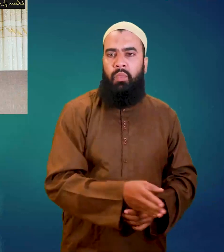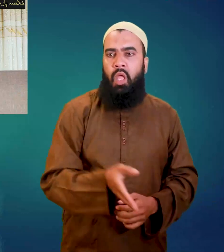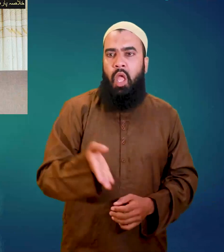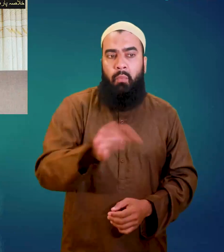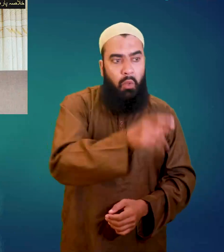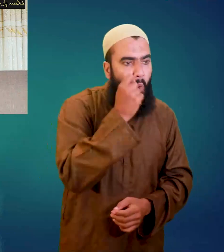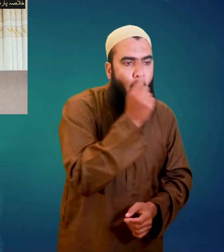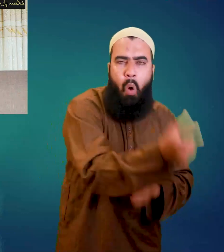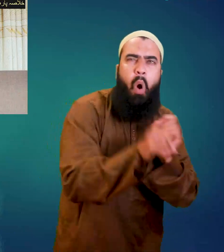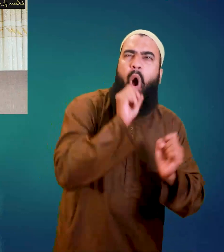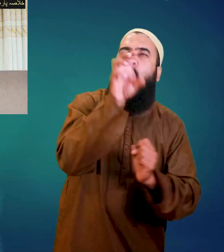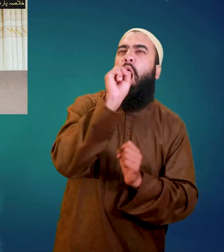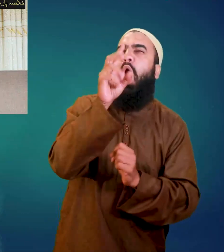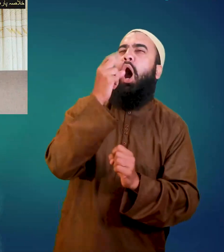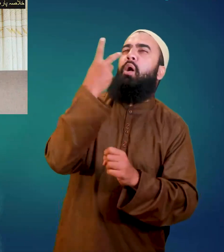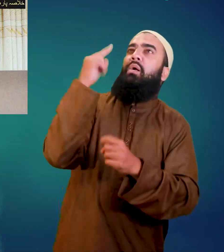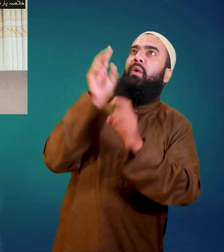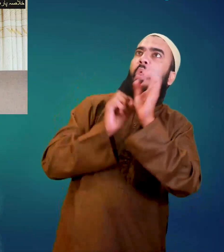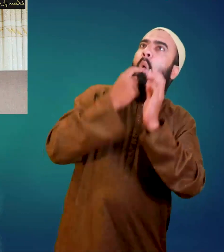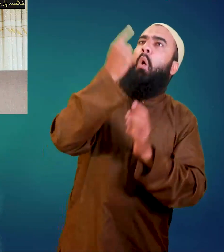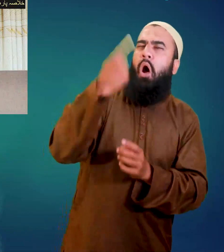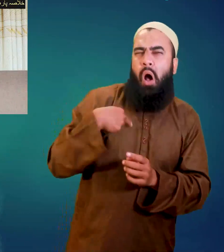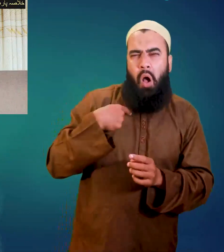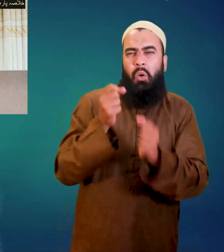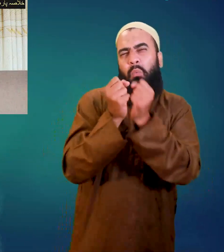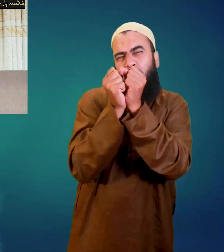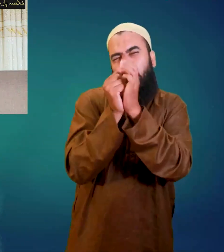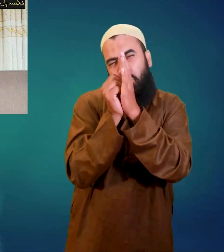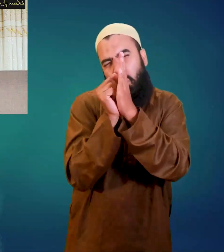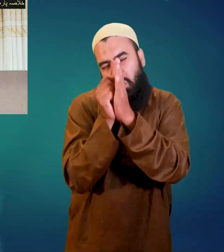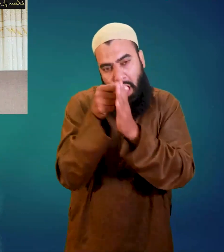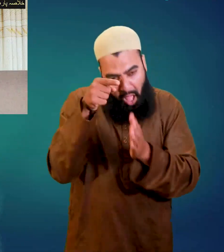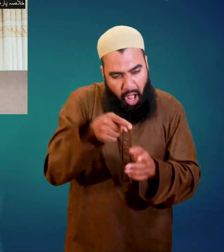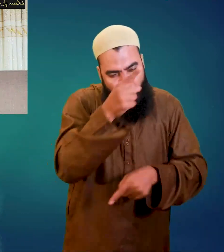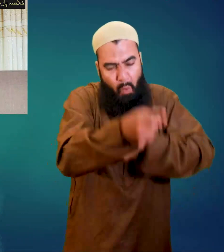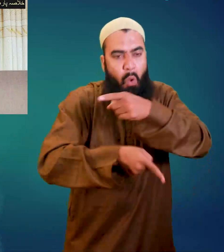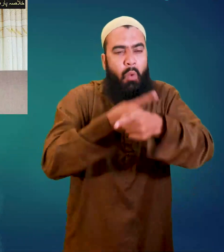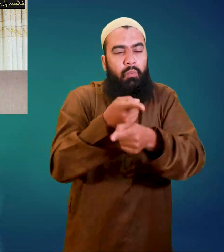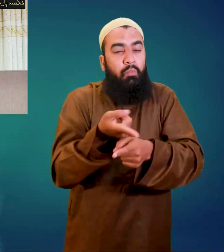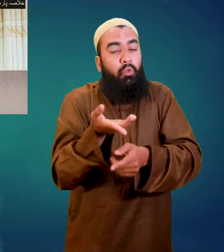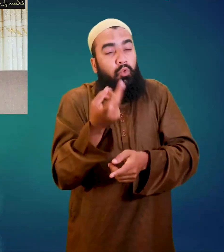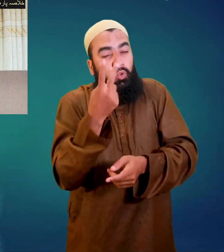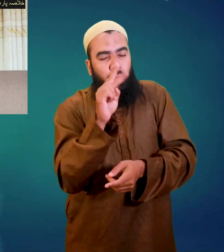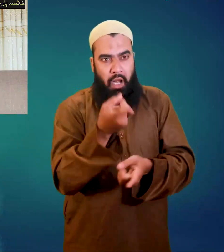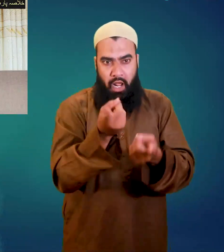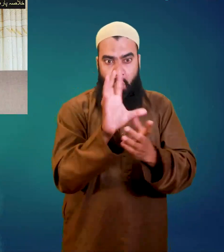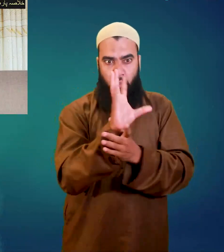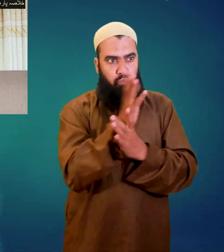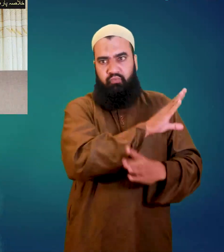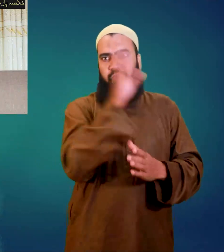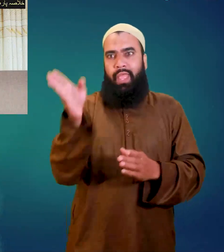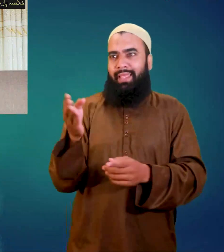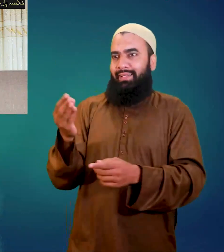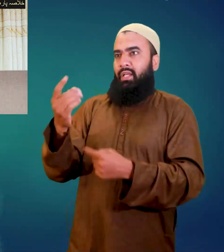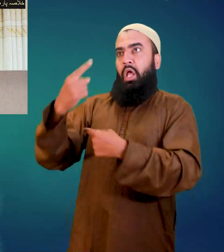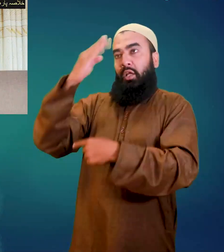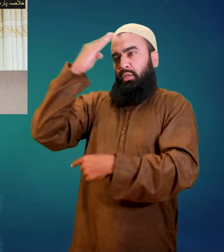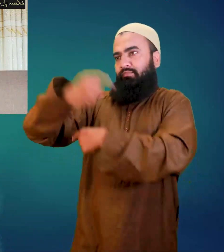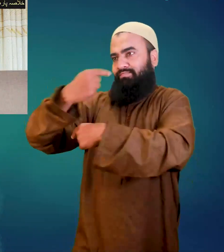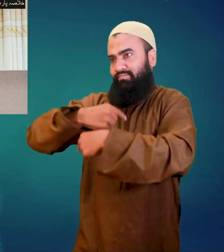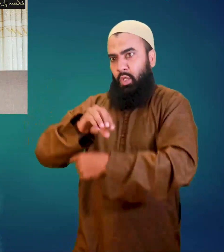فرمائیں گے کہ ہم ان سے کوئی بات نہیں ہوگی، اور دنیا کے اندر بھیجے جانے والا معاملہ وہ تو پہلے گزر چکا، وہ ہو